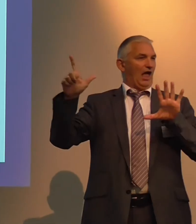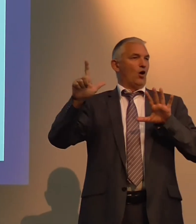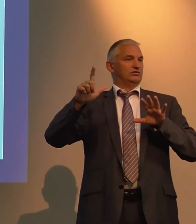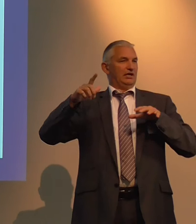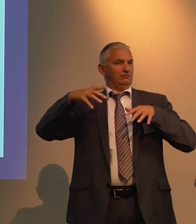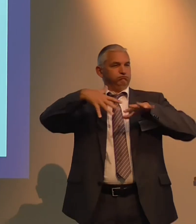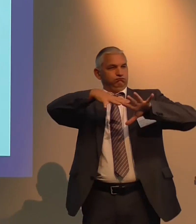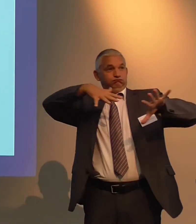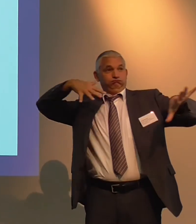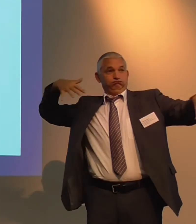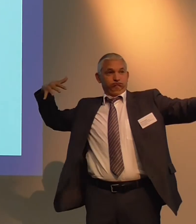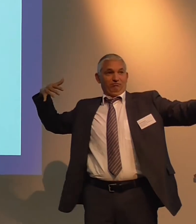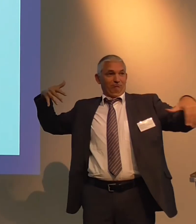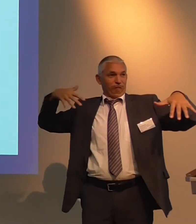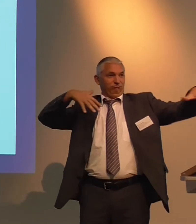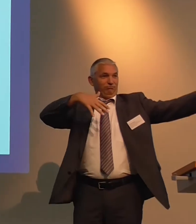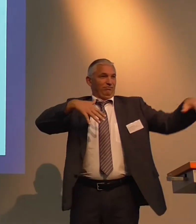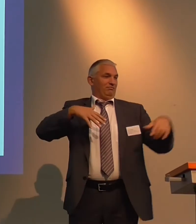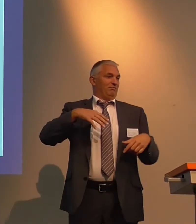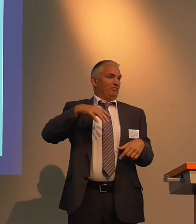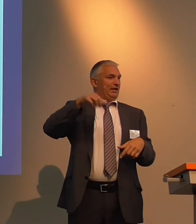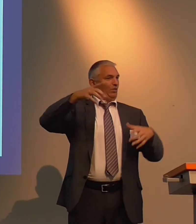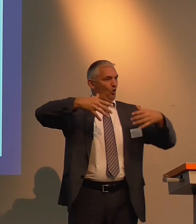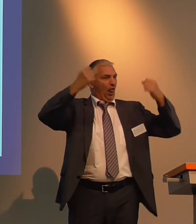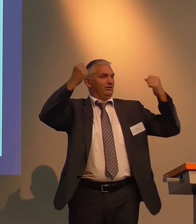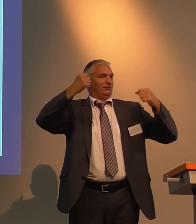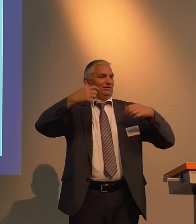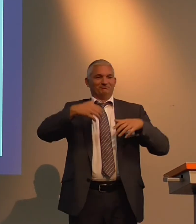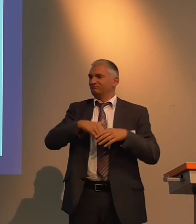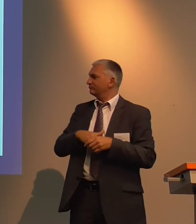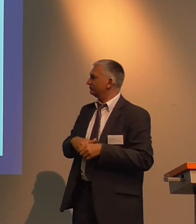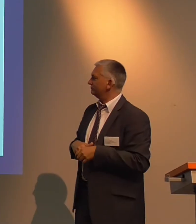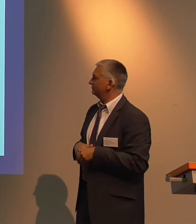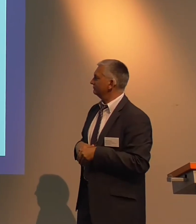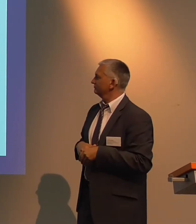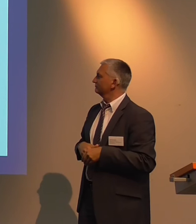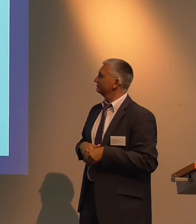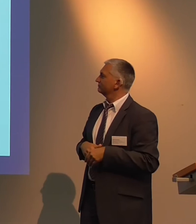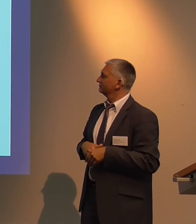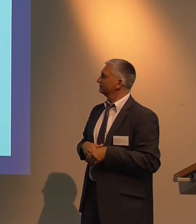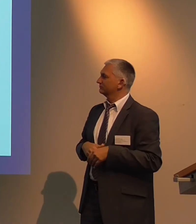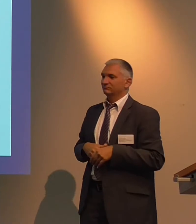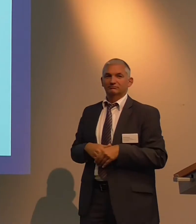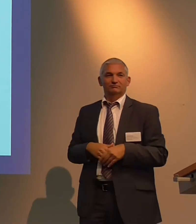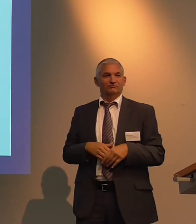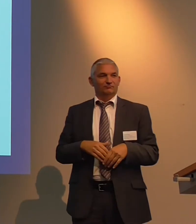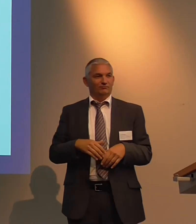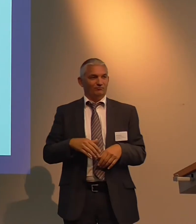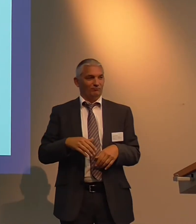Und da waren 7000 Teilnehmer dabei. Also der Demonstrationszug war relativ lang. Wir waren in Köln unterwegs und haben eben